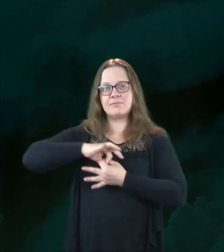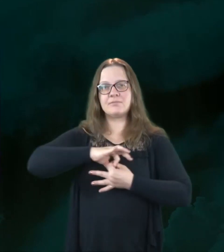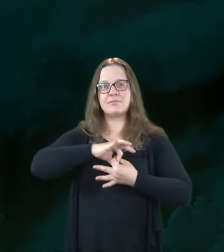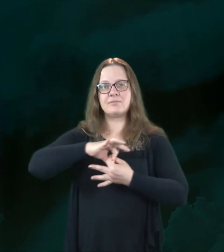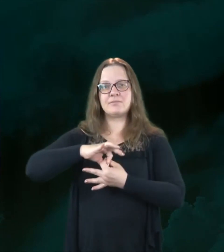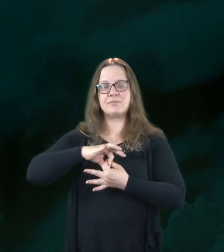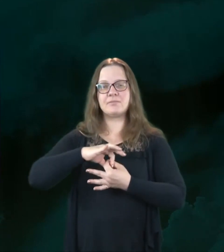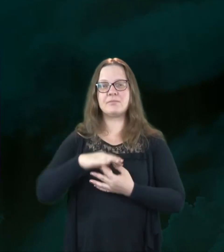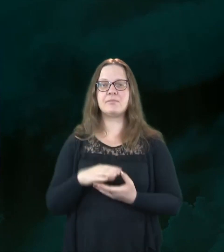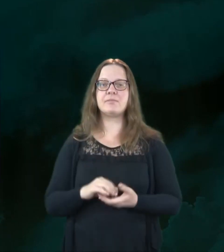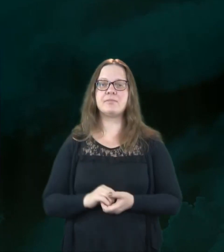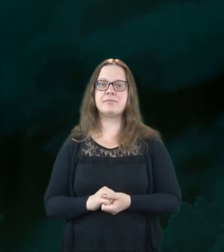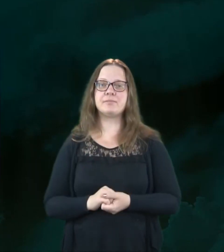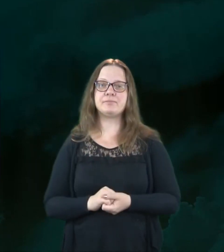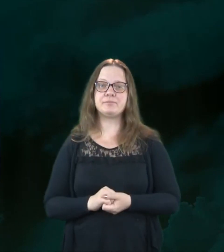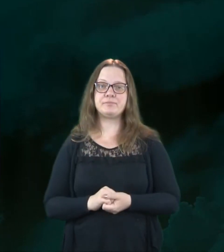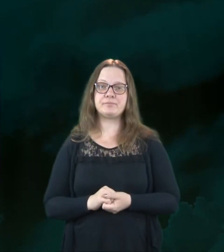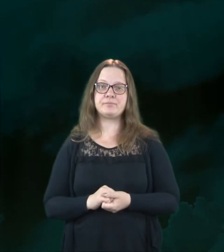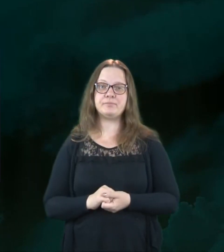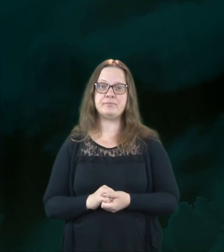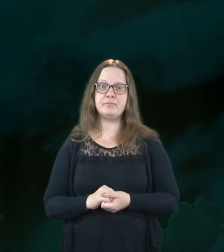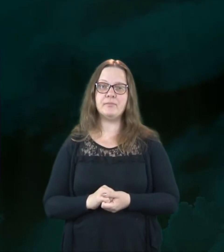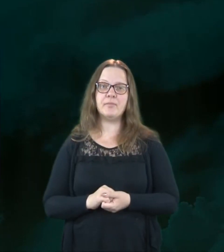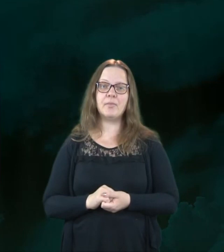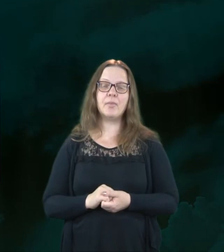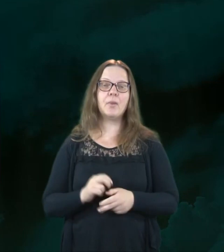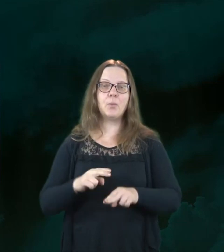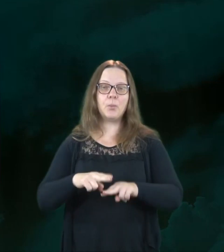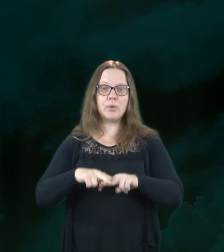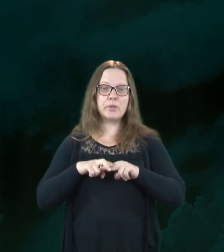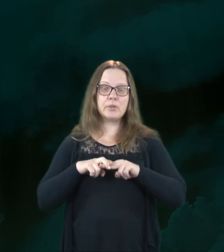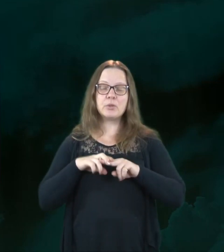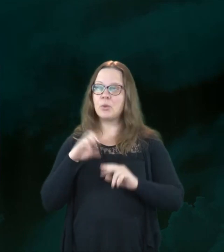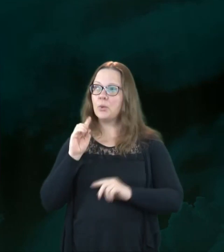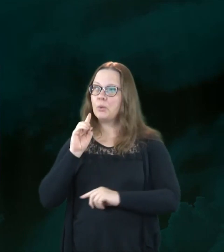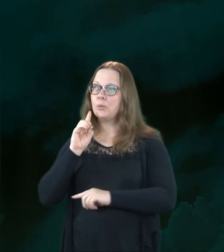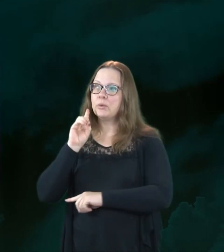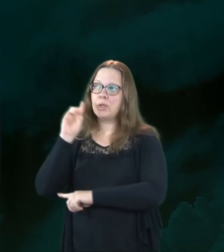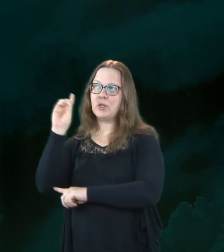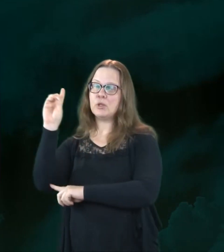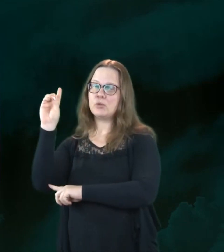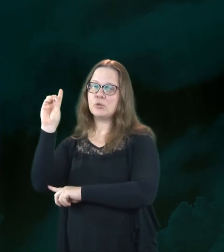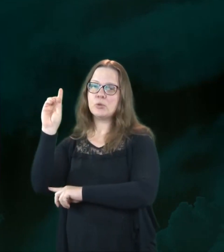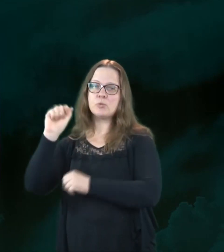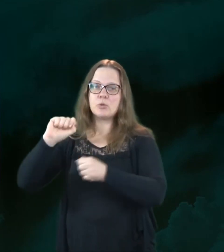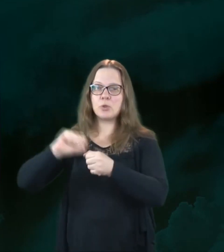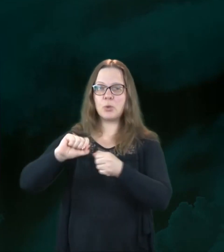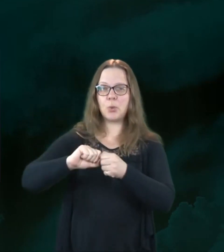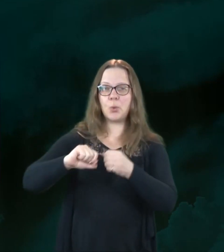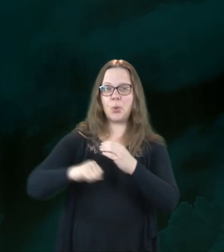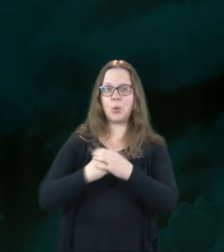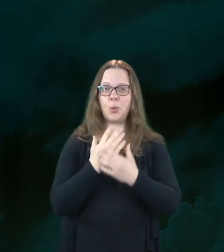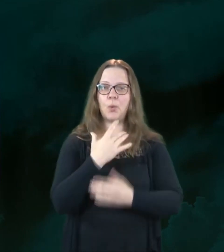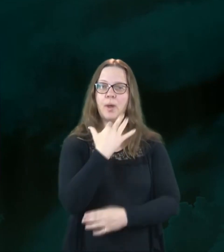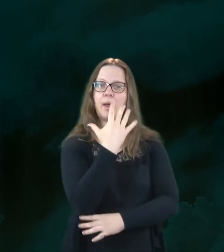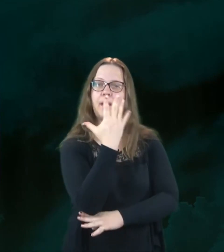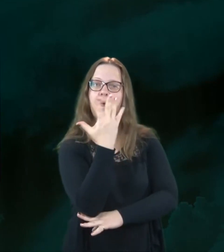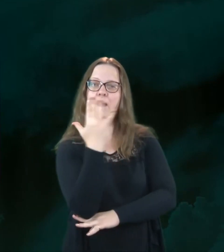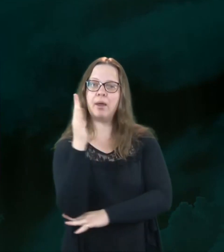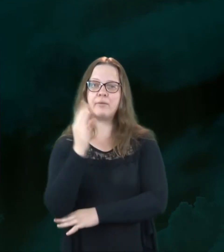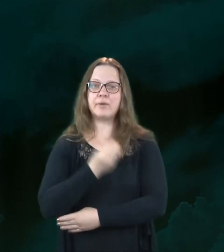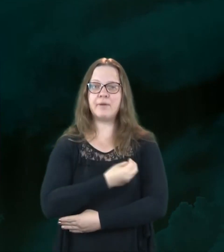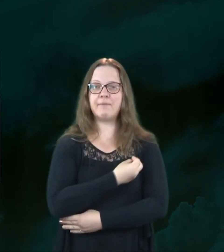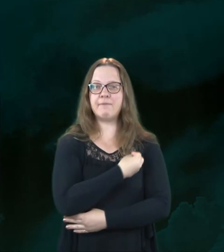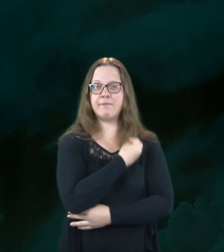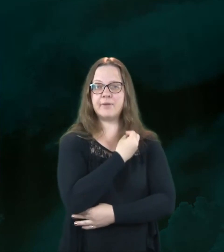quando Deus colocou a árvore da vida no centro do jardim, Deus indicava o seguinte: o homem já